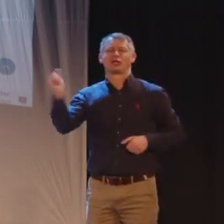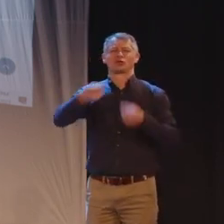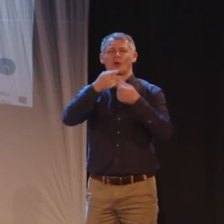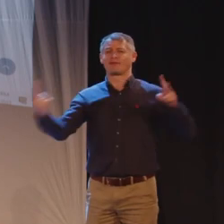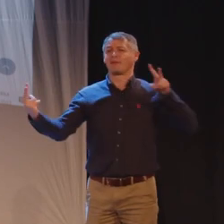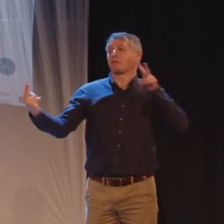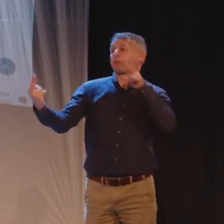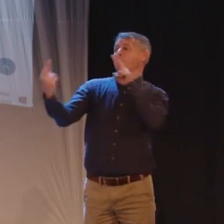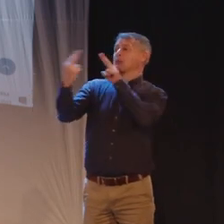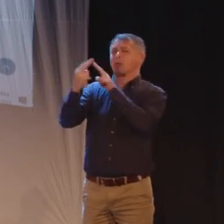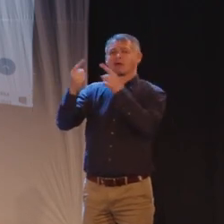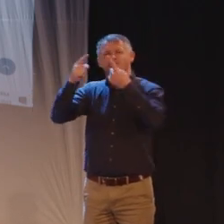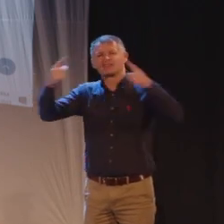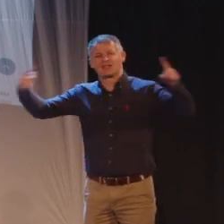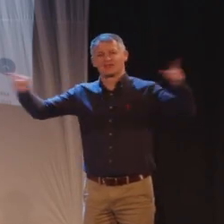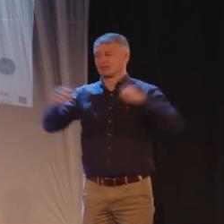întâmplările